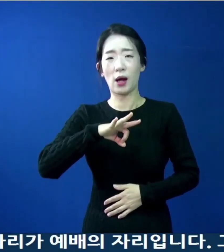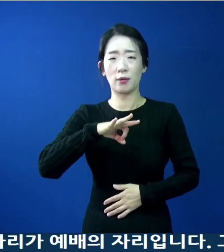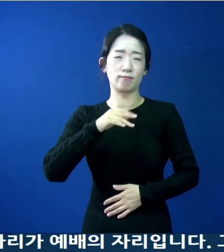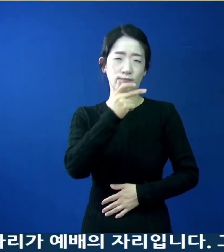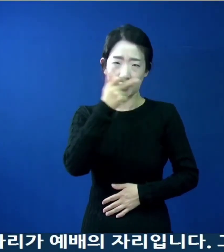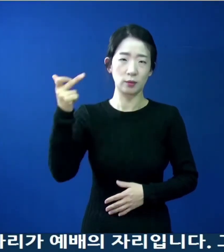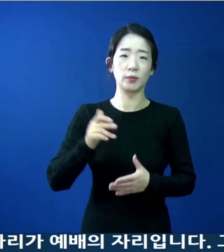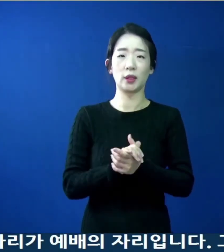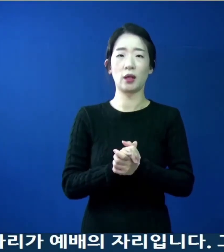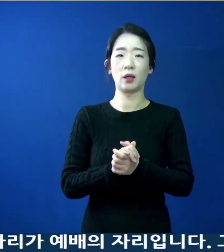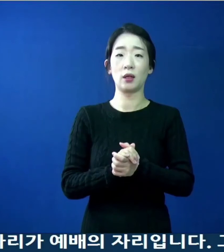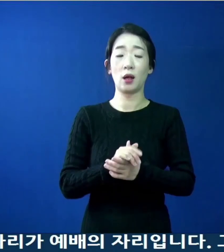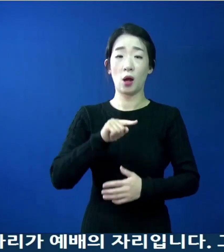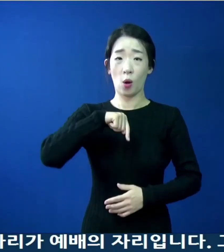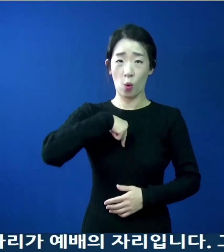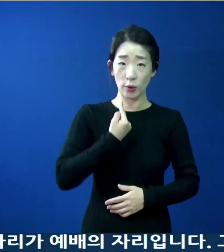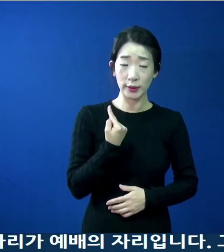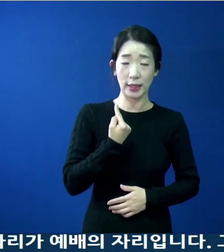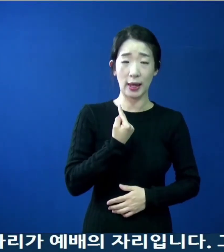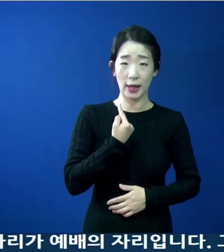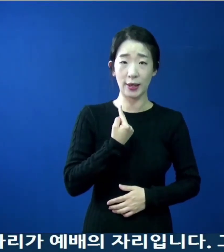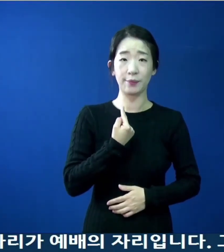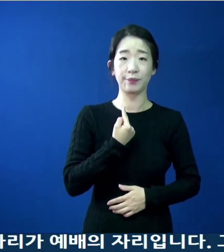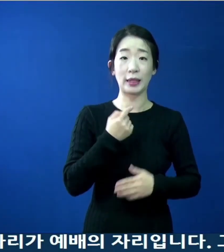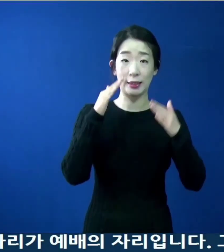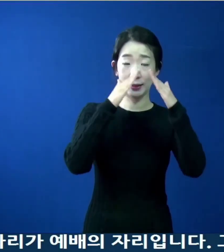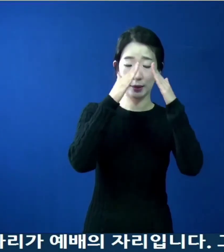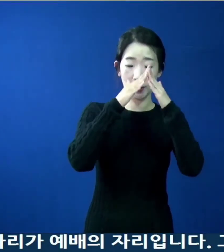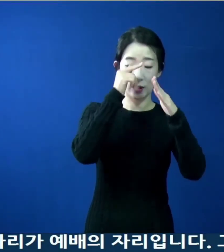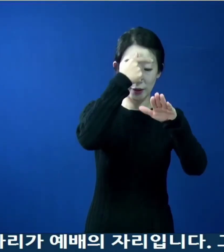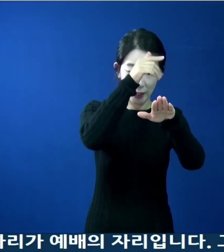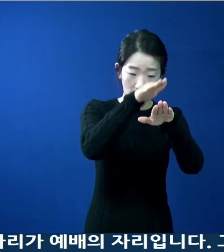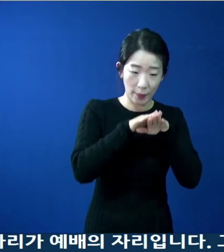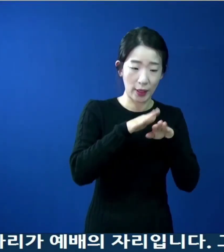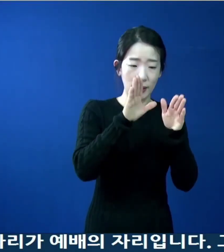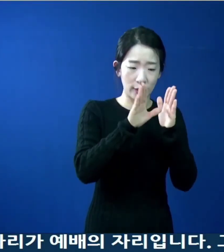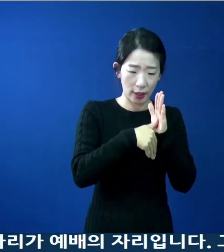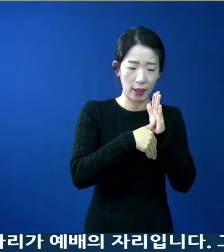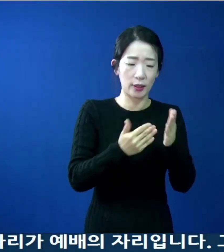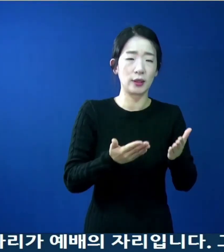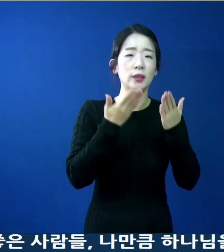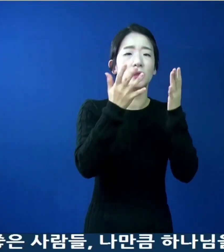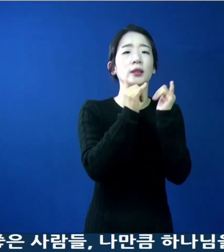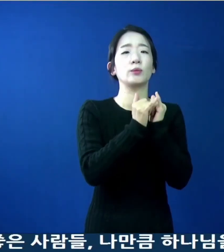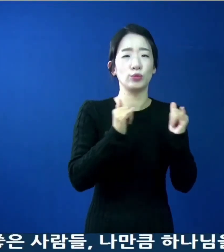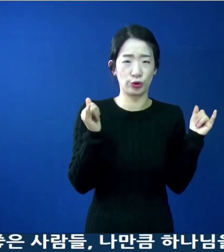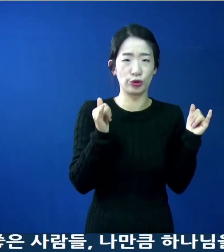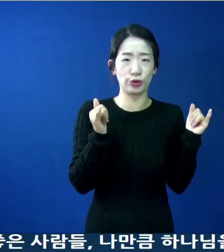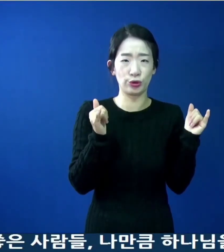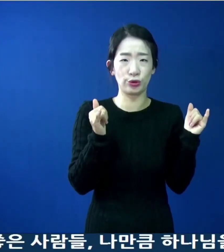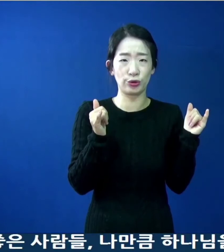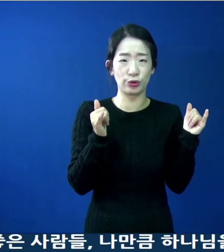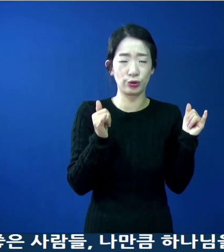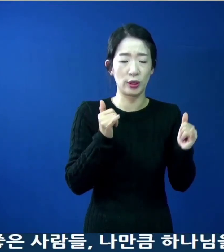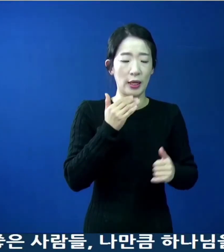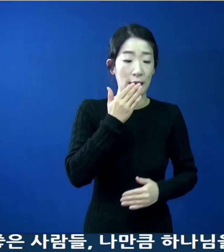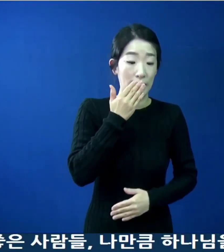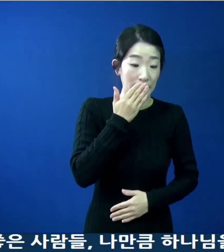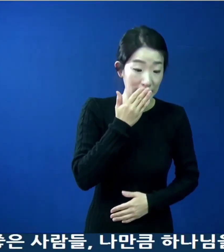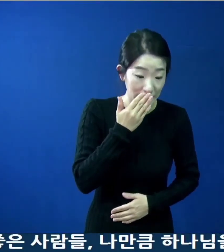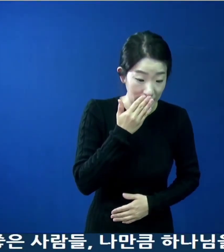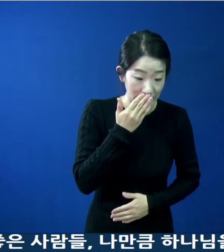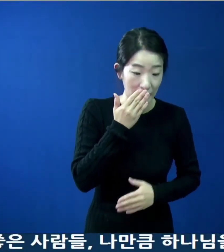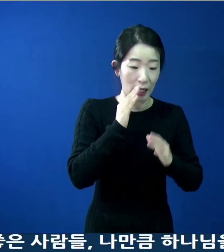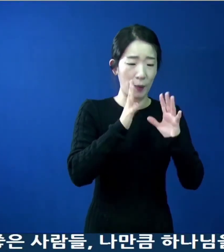혼자의 예배 자리를 지키신 성도님들은 바벨론 포로 중에 있었던 이스라엘 백성처럼 절실한